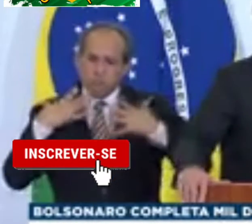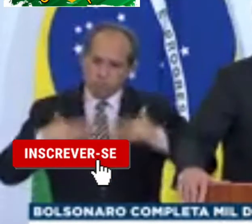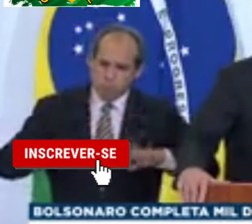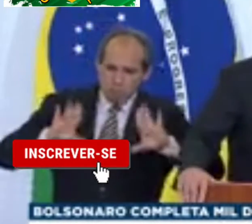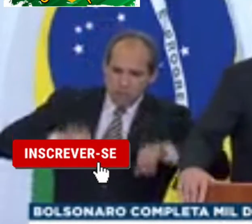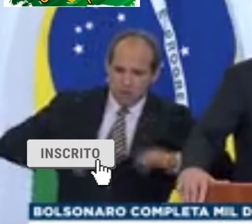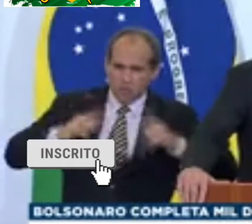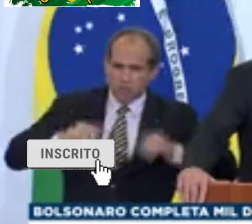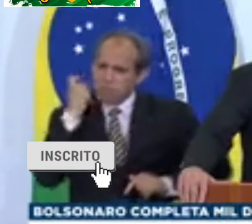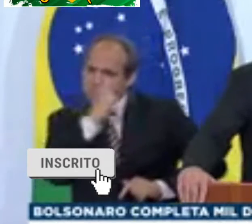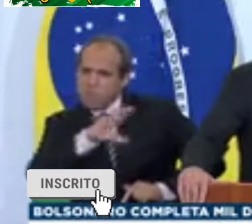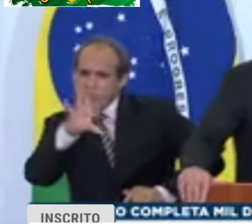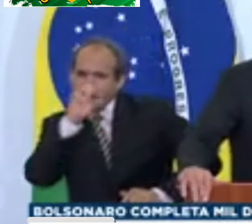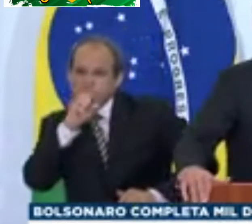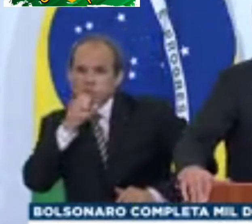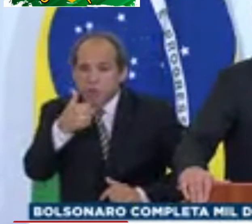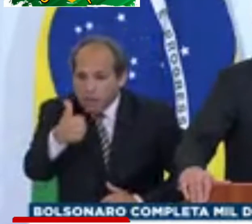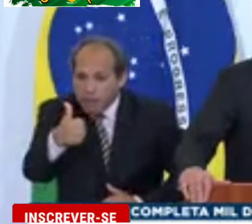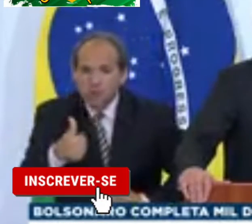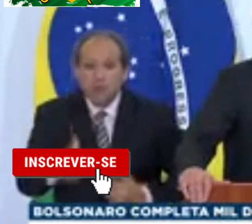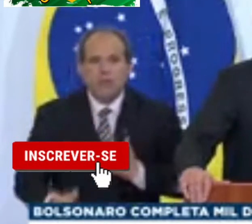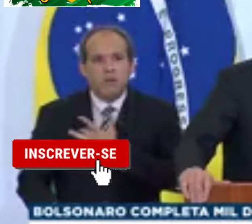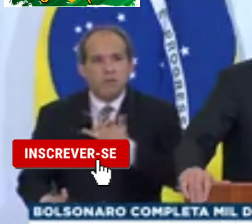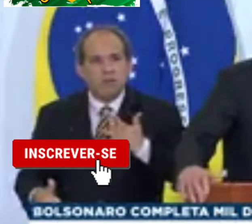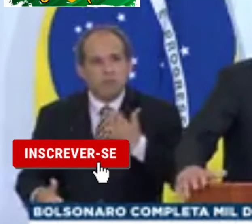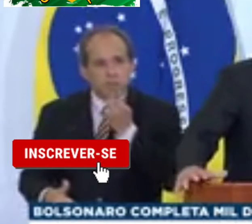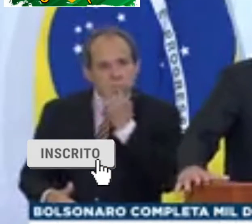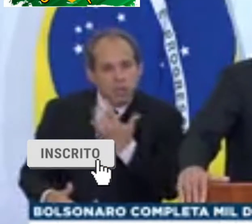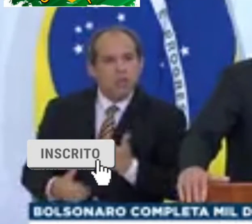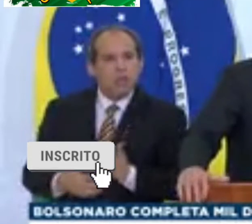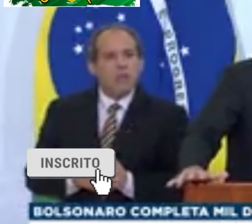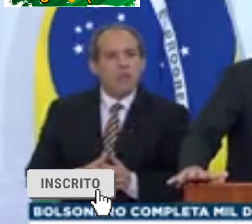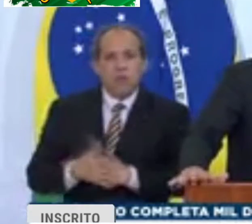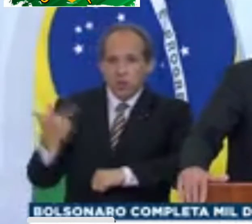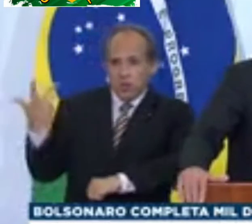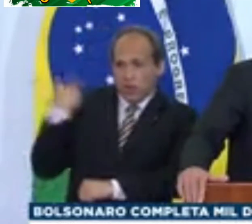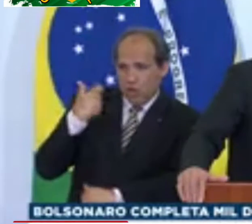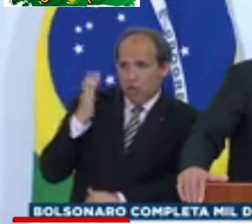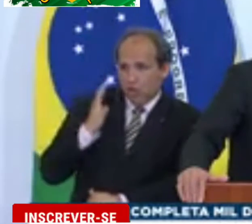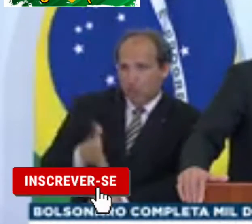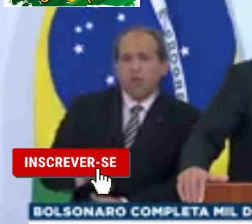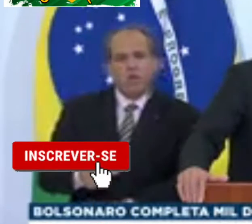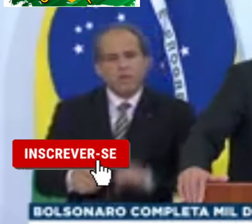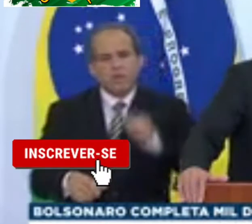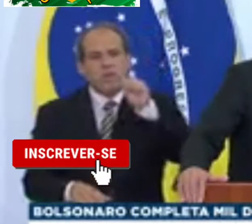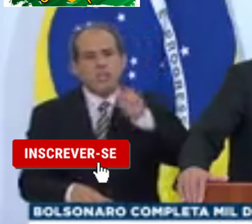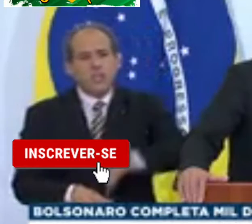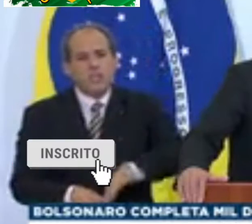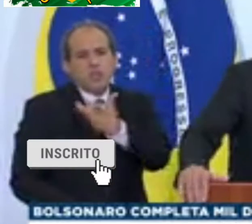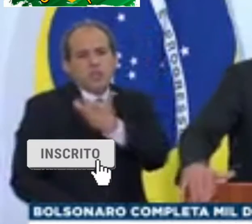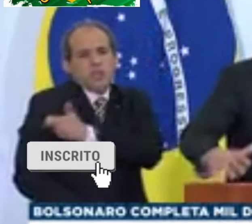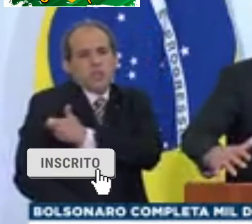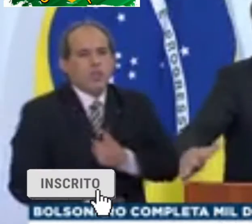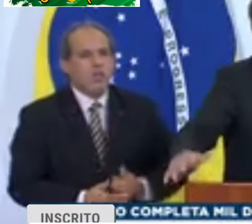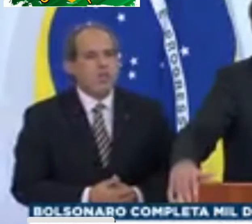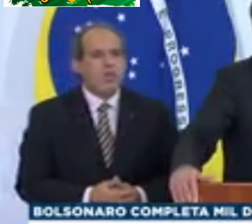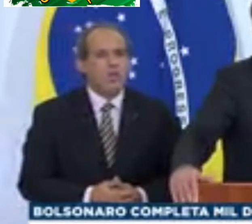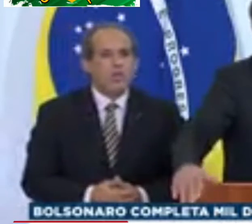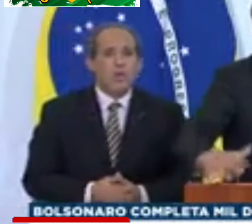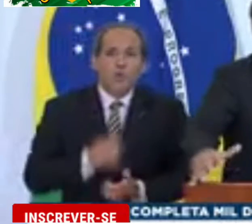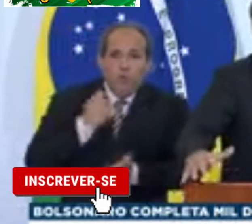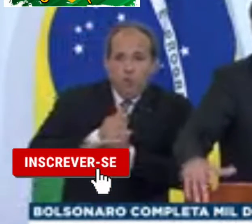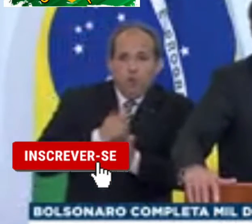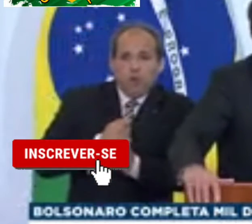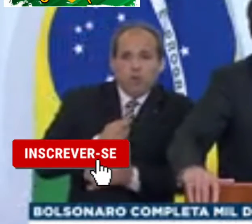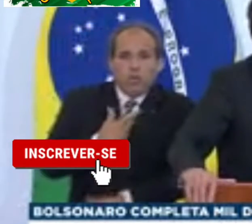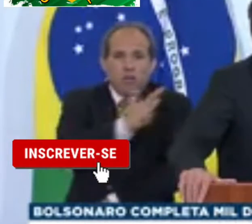feliz. E daí, Queiroga, tudo bem contigo? Tomou vacina? Tomei. Eu costumo brincar com ele, né?